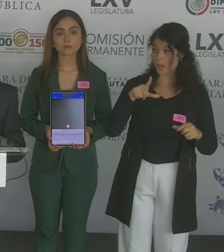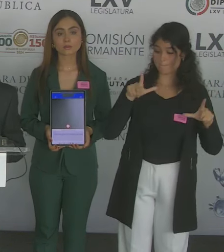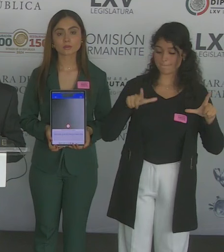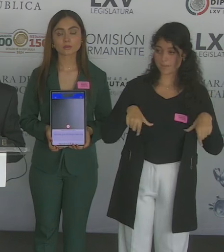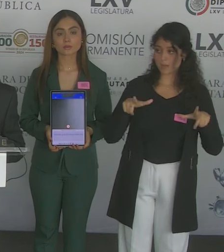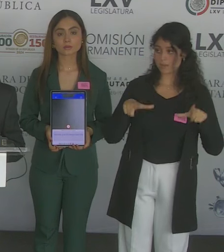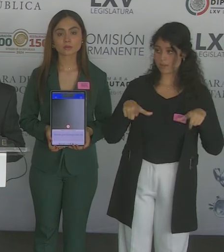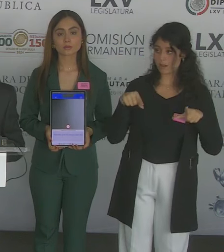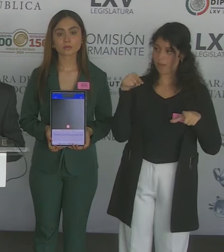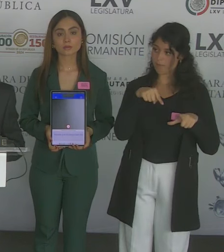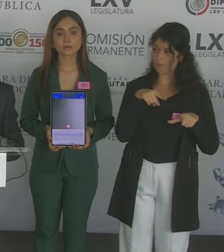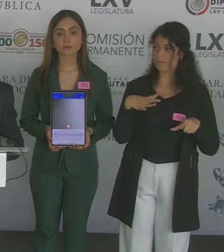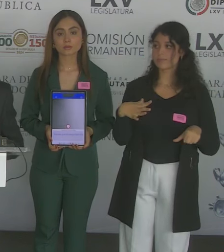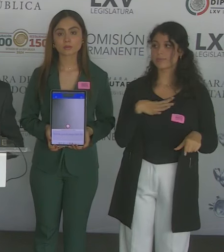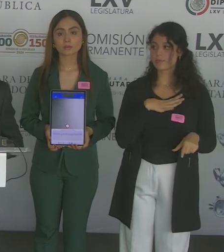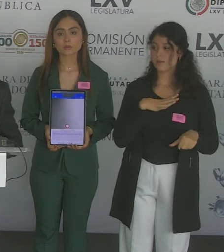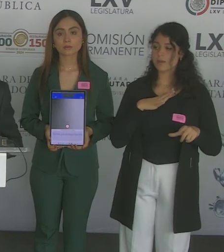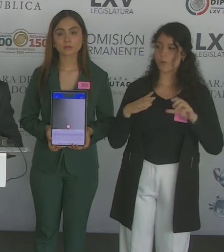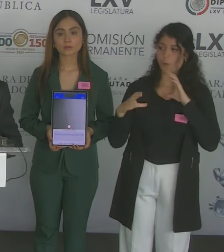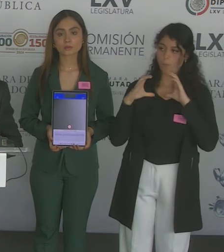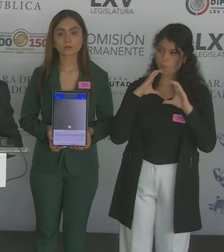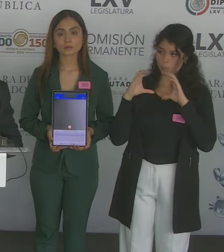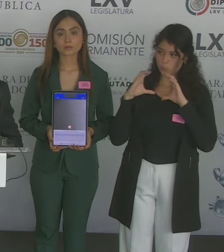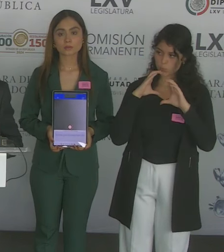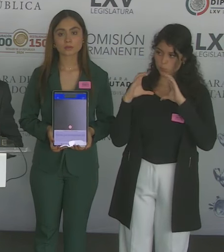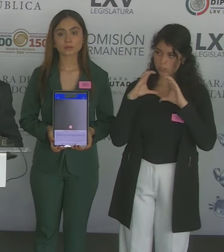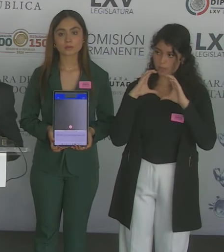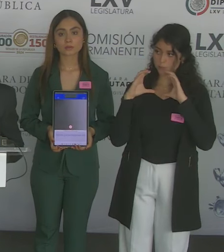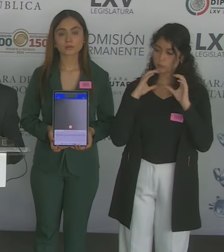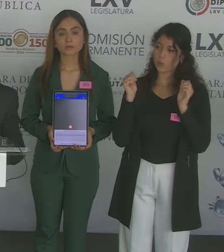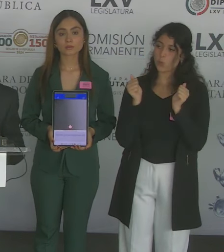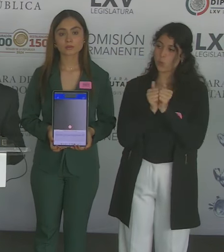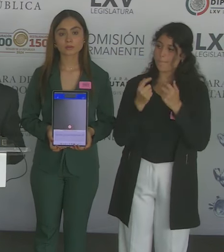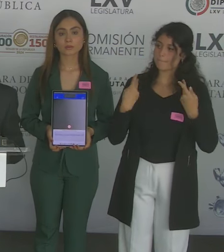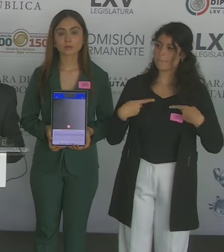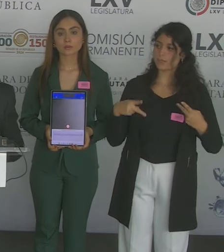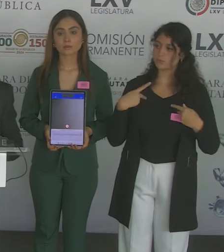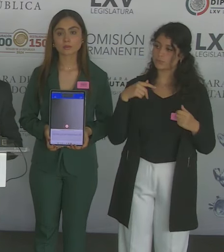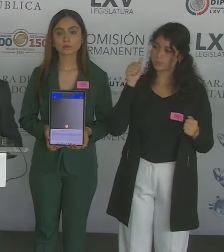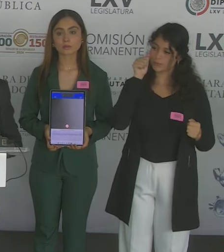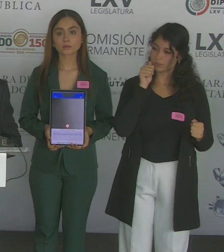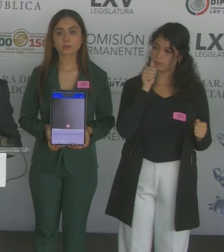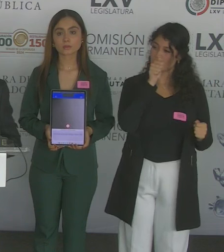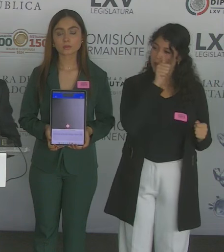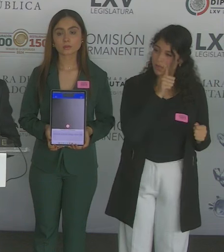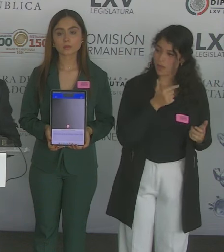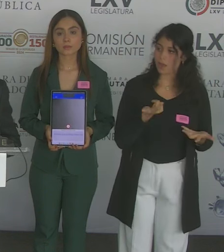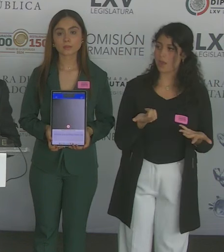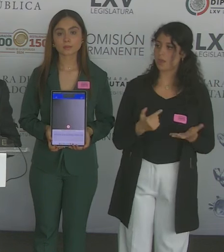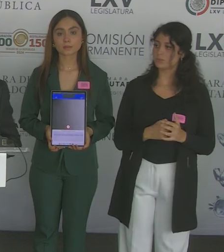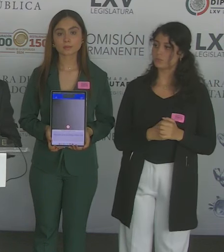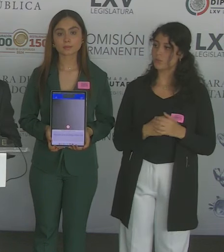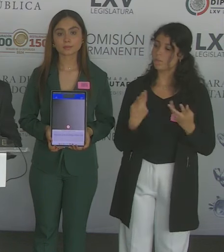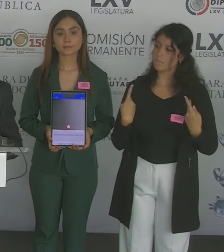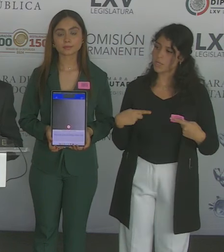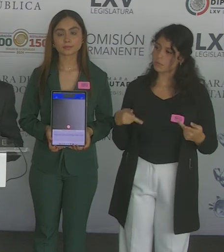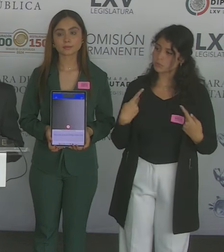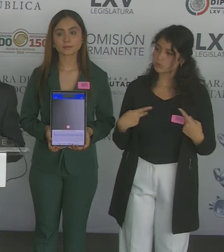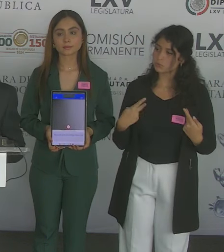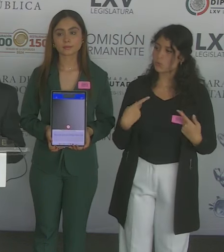tener intercomunicación con las personas ciegas o con las personas con